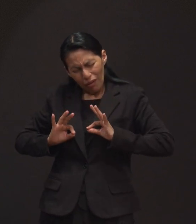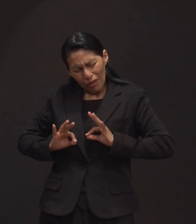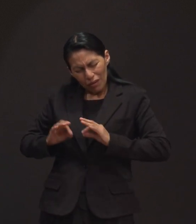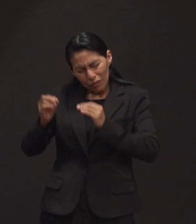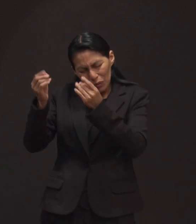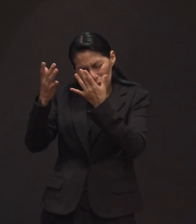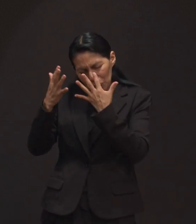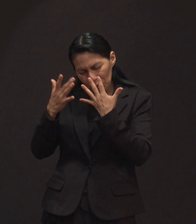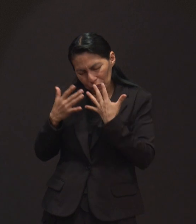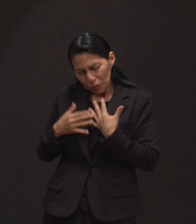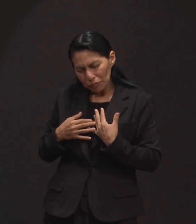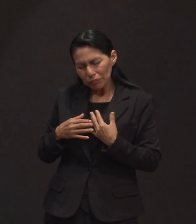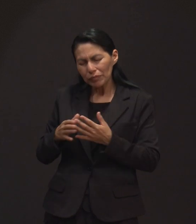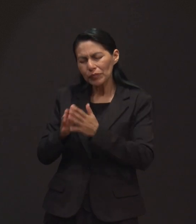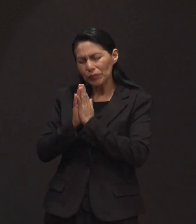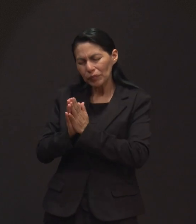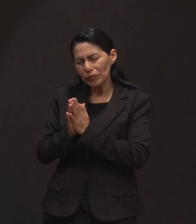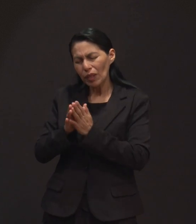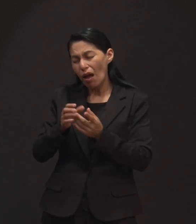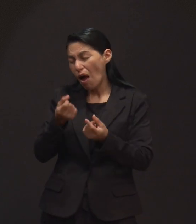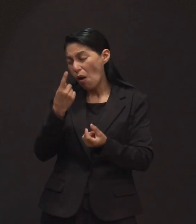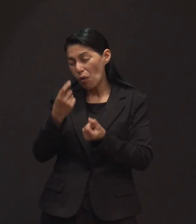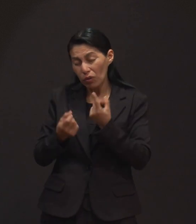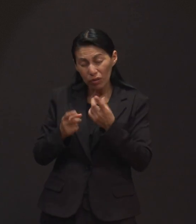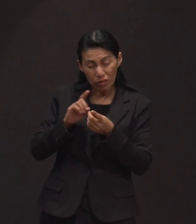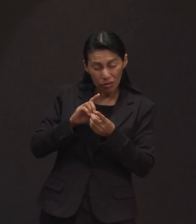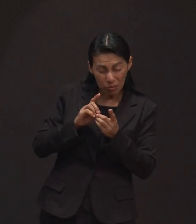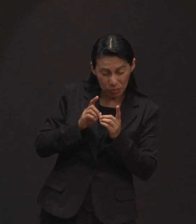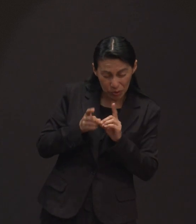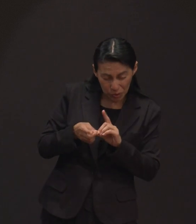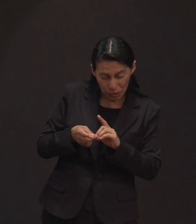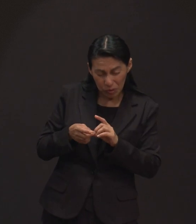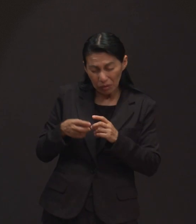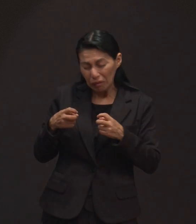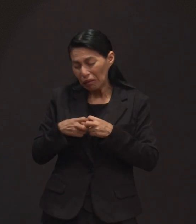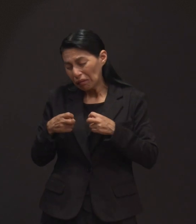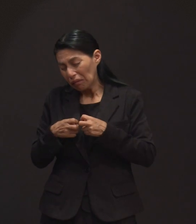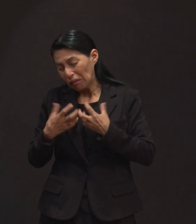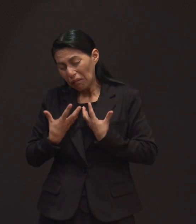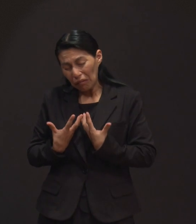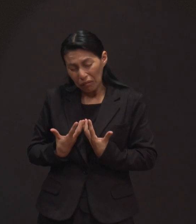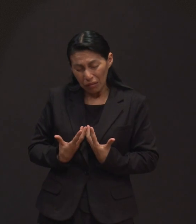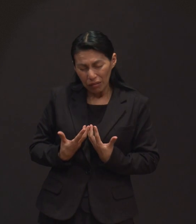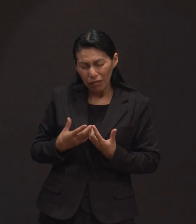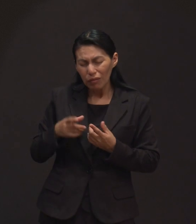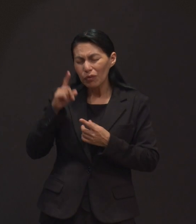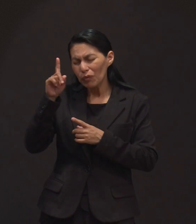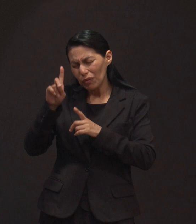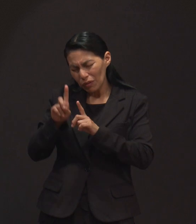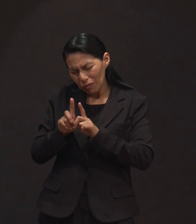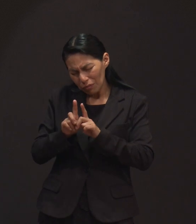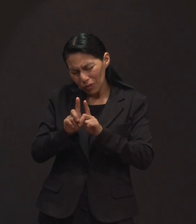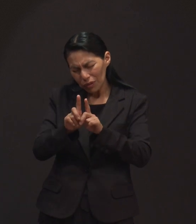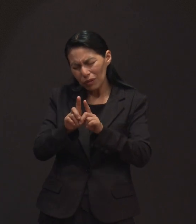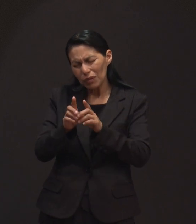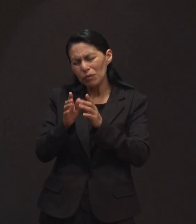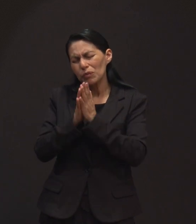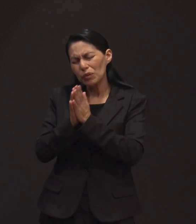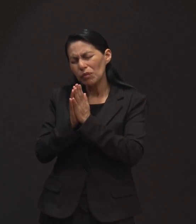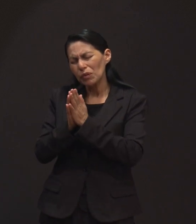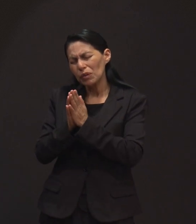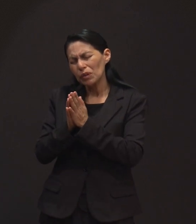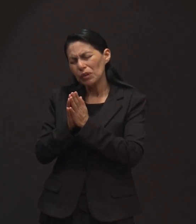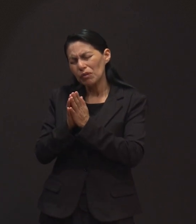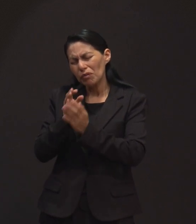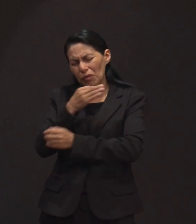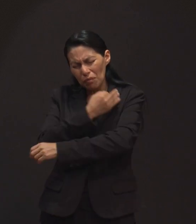personas que tienen ansiedad o depresión. Sé con cada una de ellas, Padre. Amén.